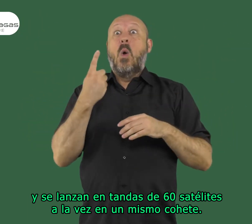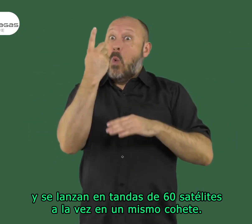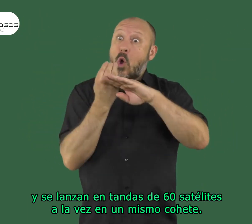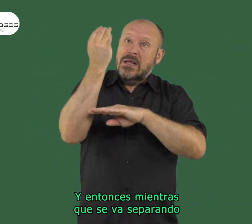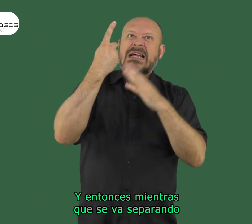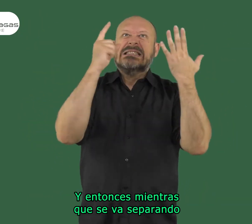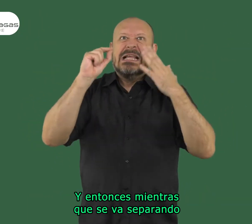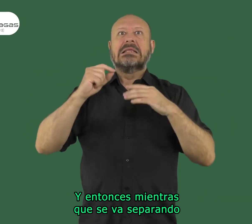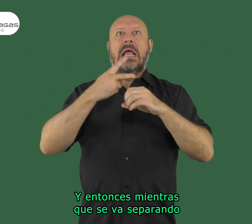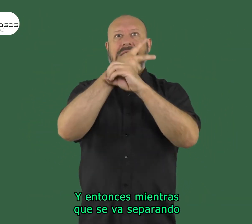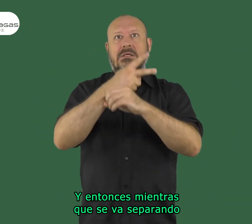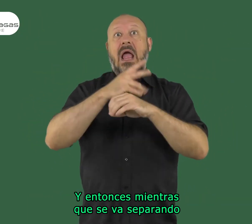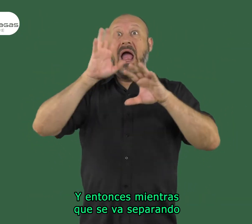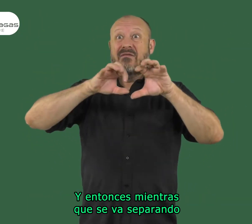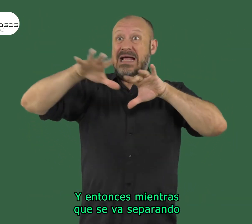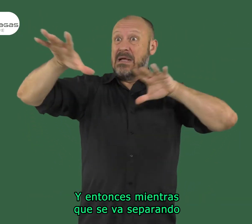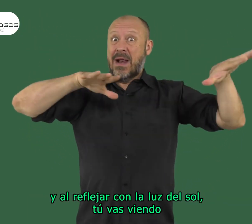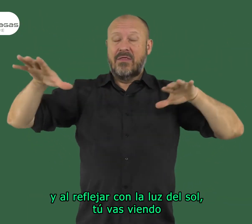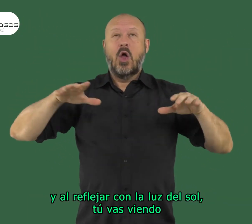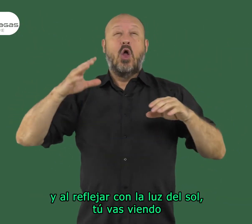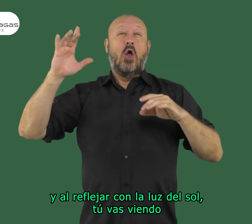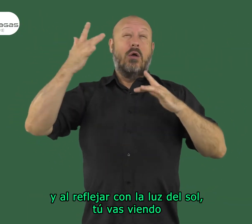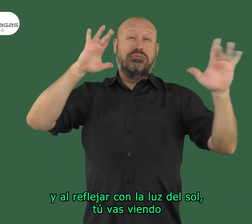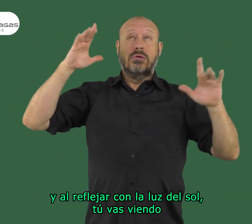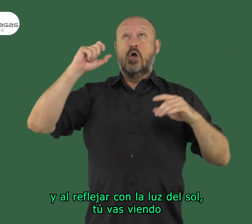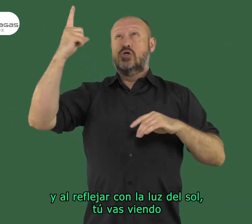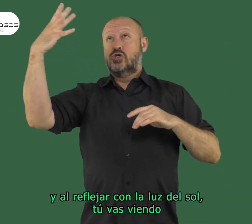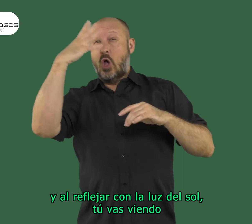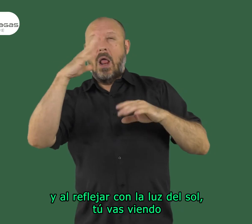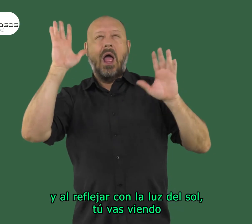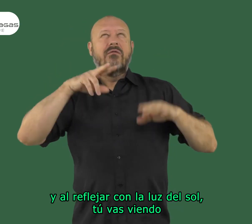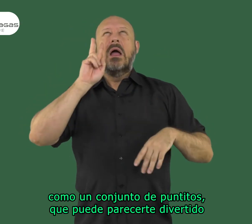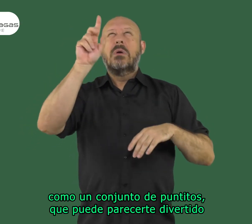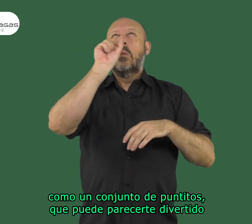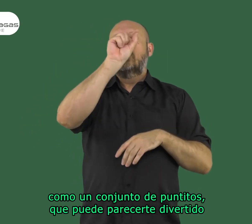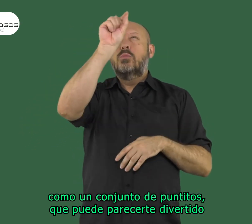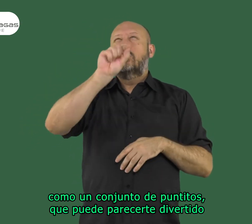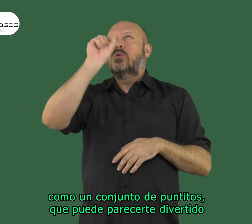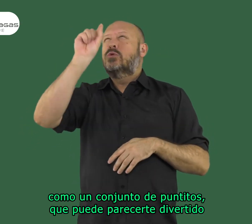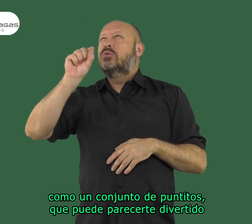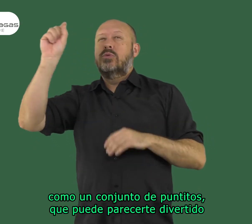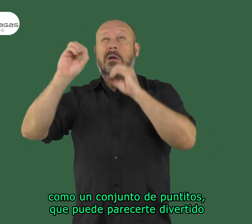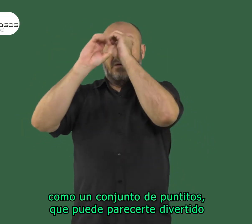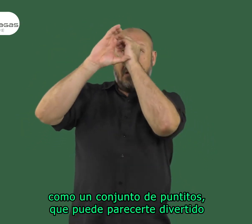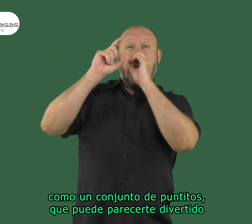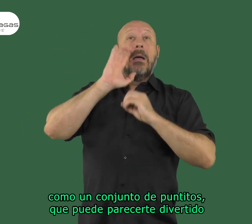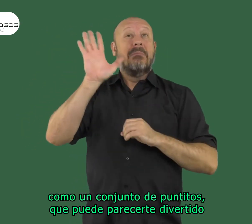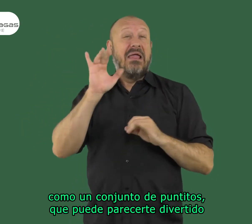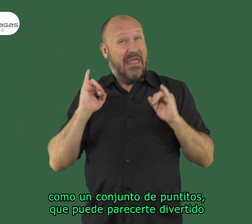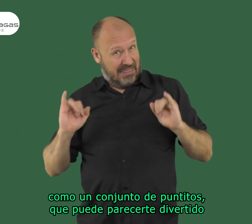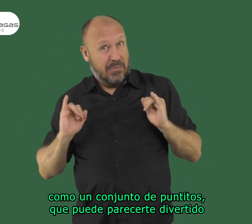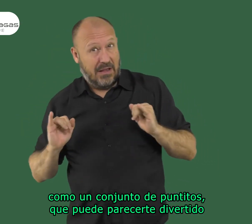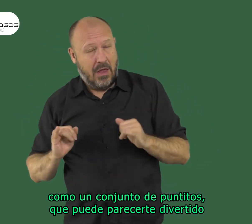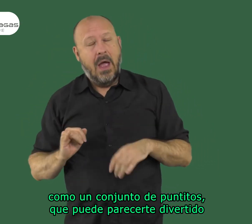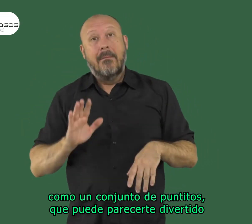mismo cohete. Y entonces, mientras que se van separando y al reflejar con la luz del sol, tú vas viendo como un conjunto de puntitos que